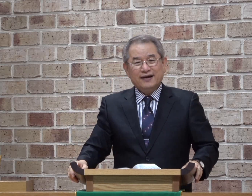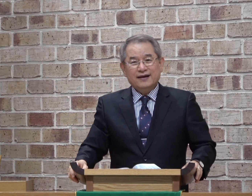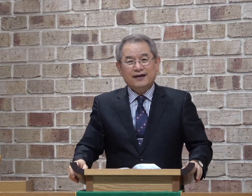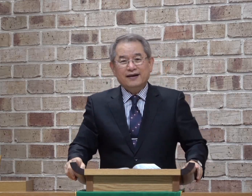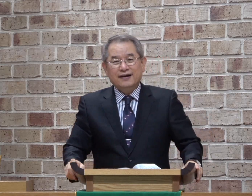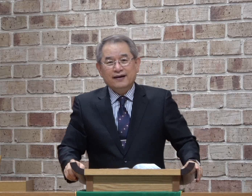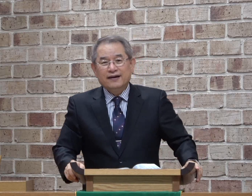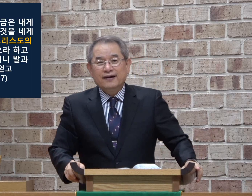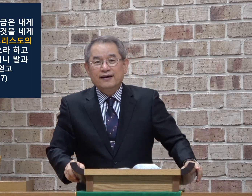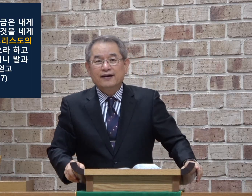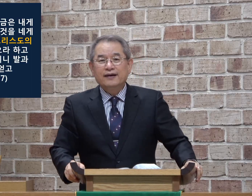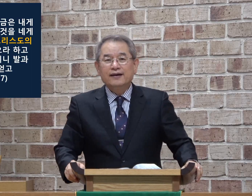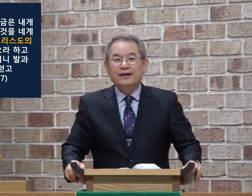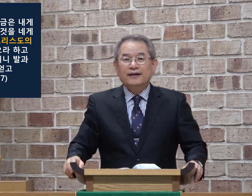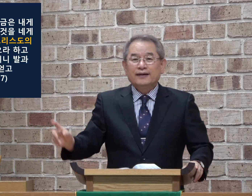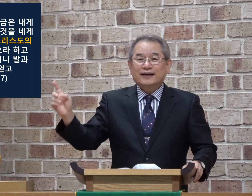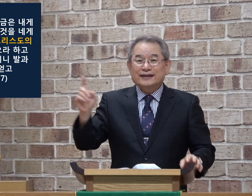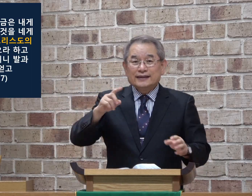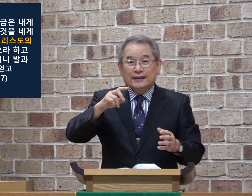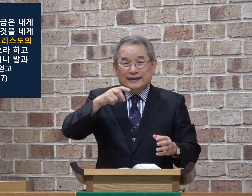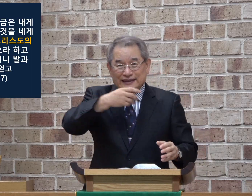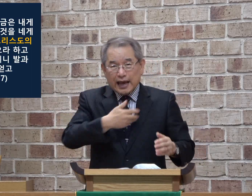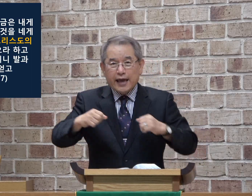해보십시오. 기적이 일어납니다.